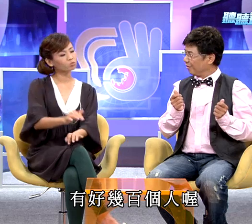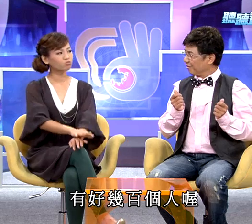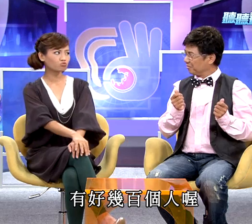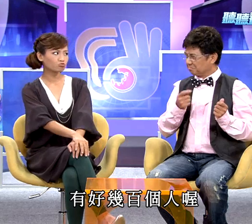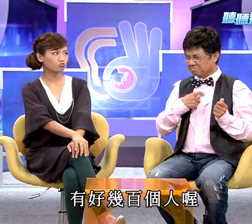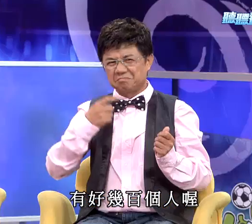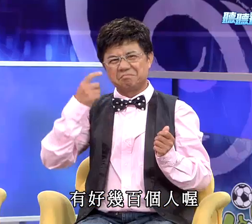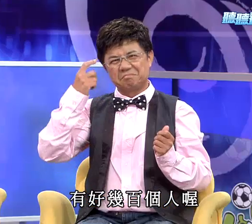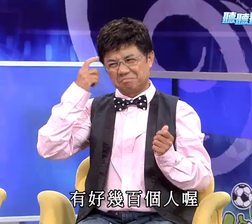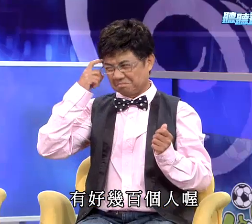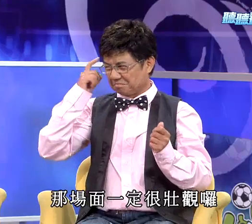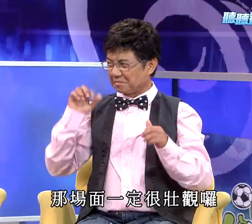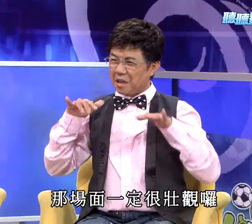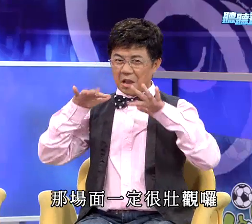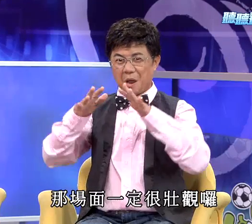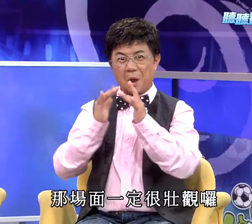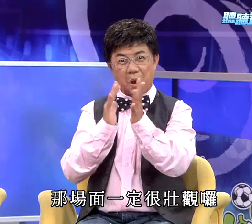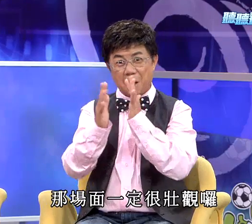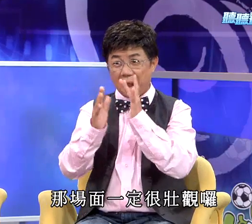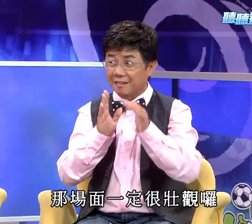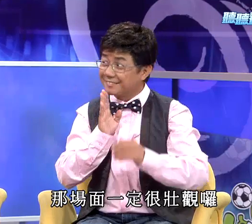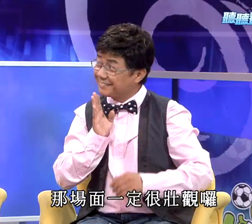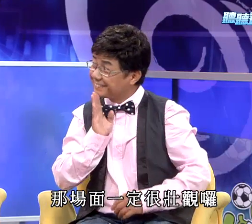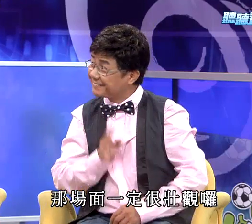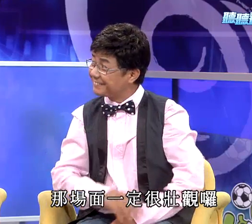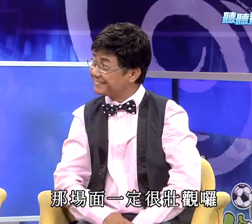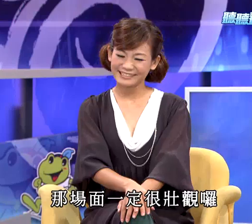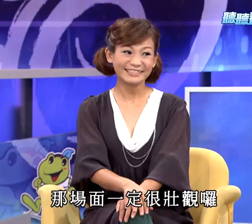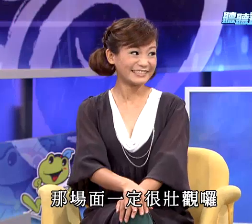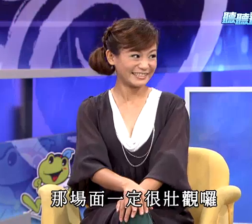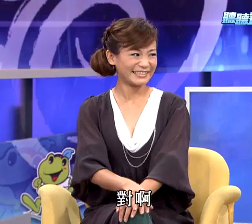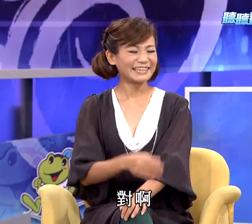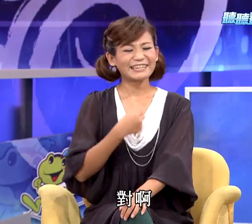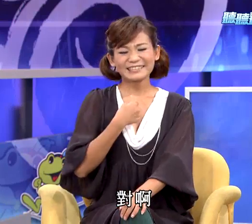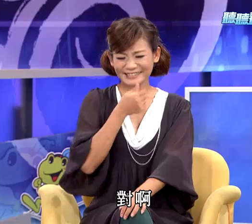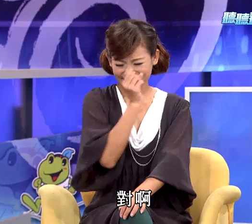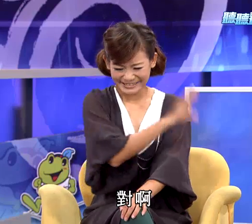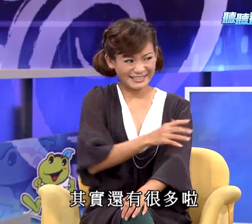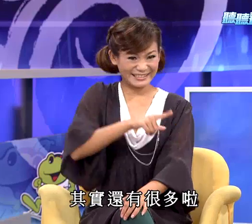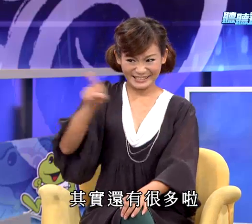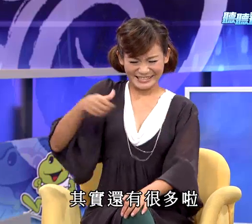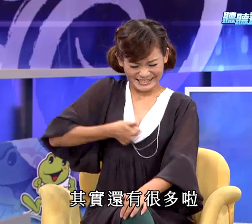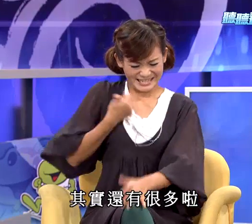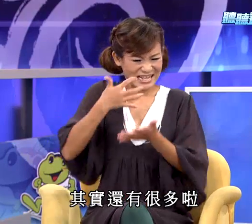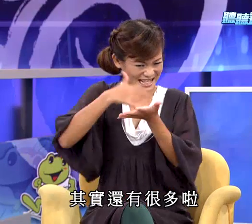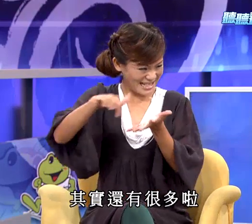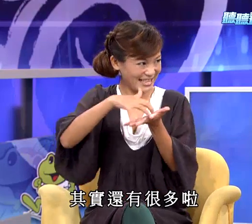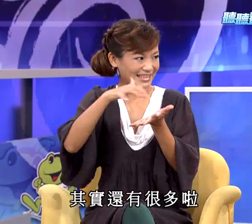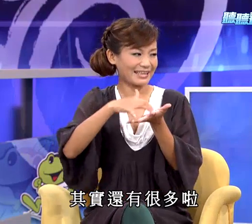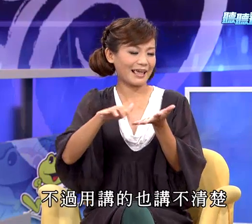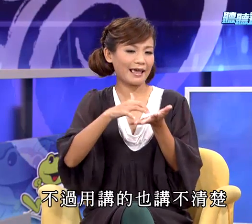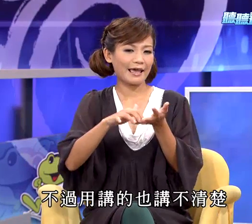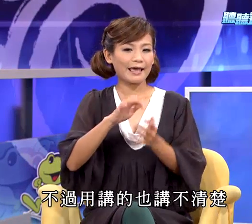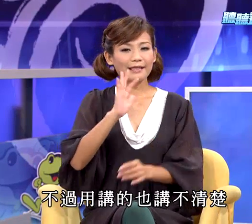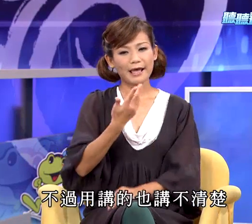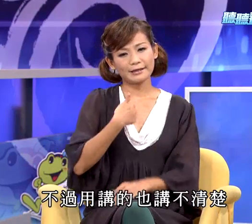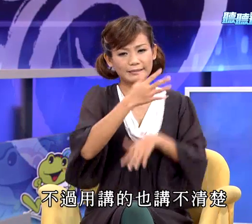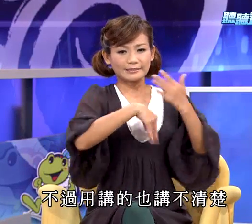人哦。 那场面一定很壮观咯。 对呀，其实还有很多啦，不过用讲